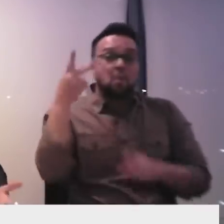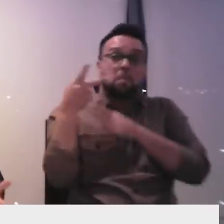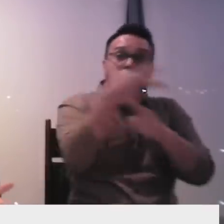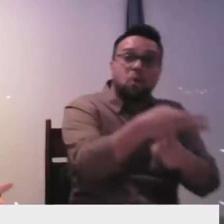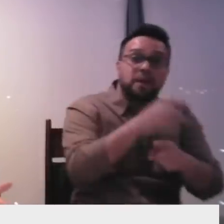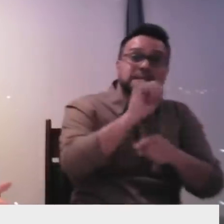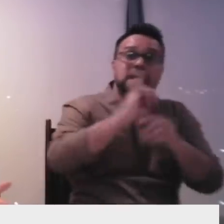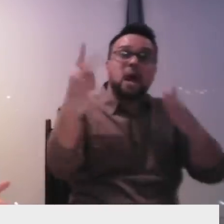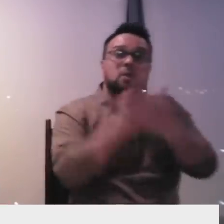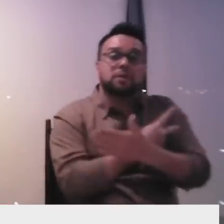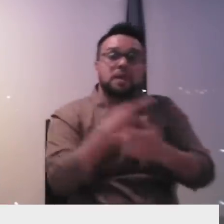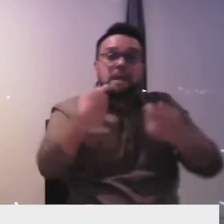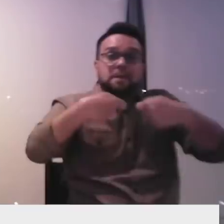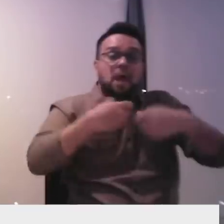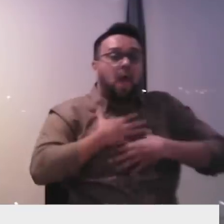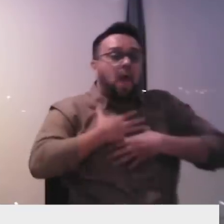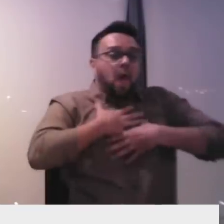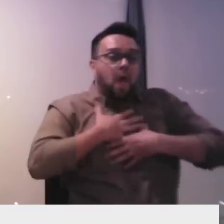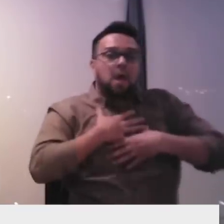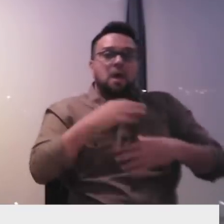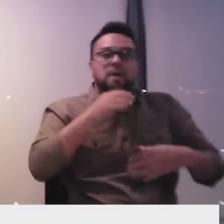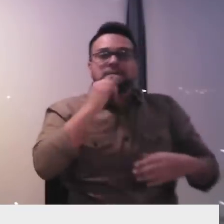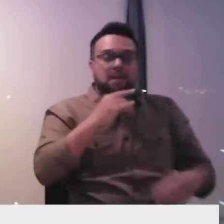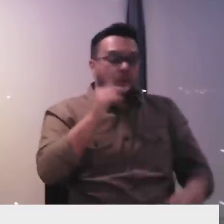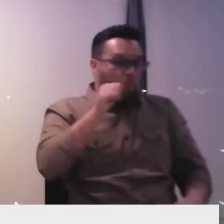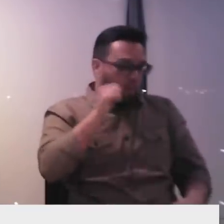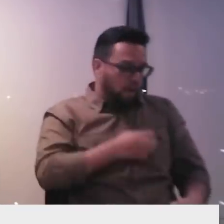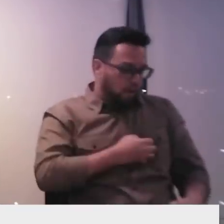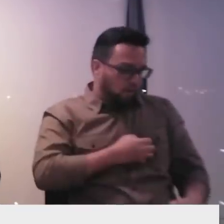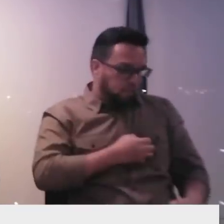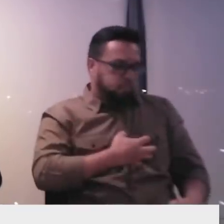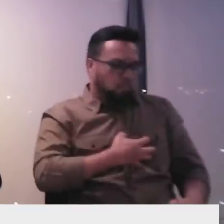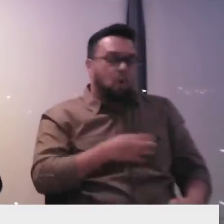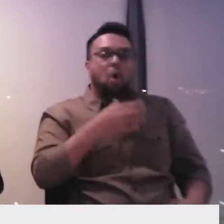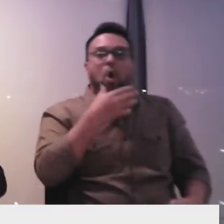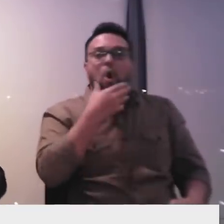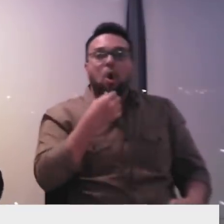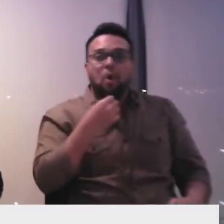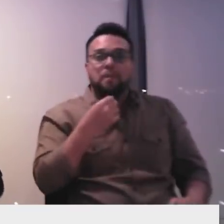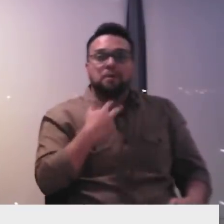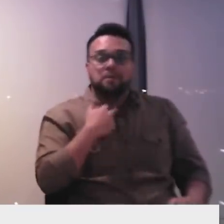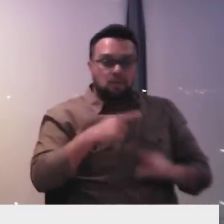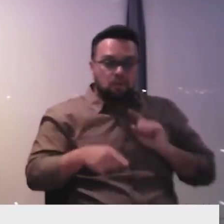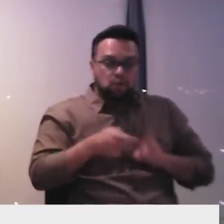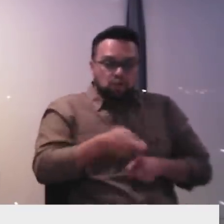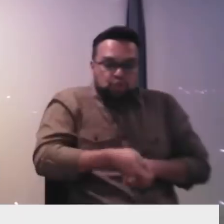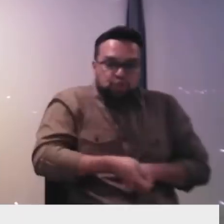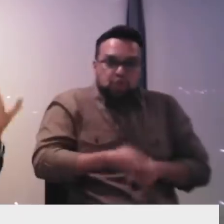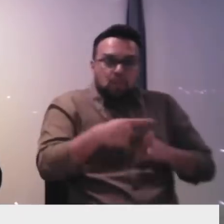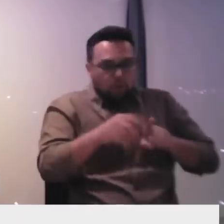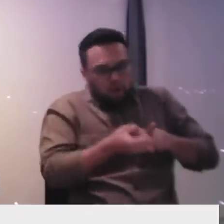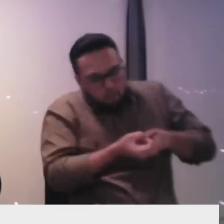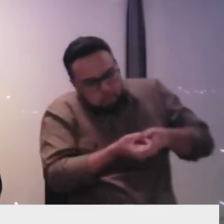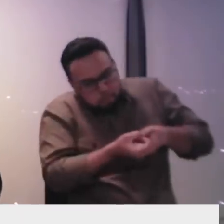em fase hospitalar. Quando tiver com caroção no seio a mulher, quando o homem não puder fazer mais xixi por causa da próstata que